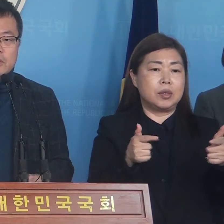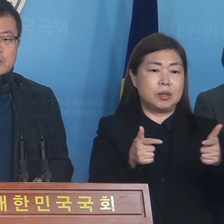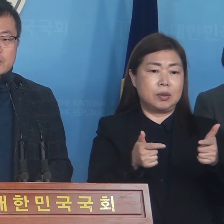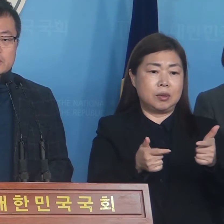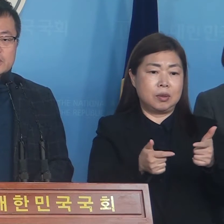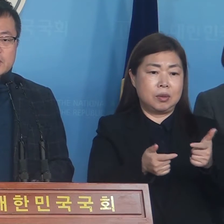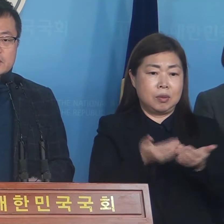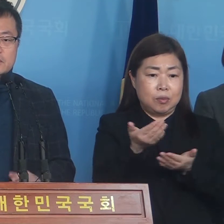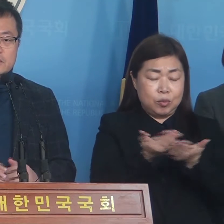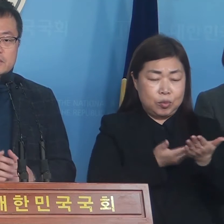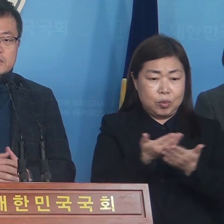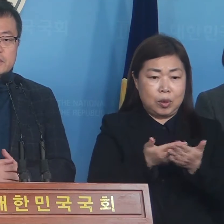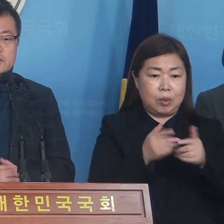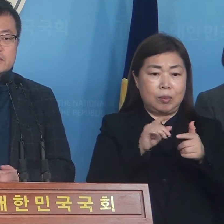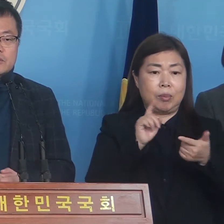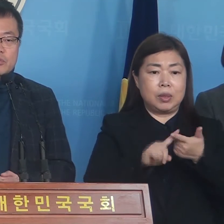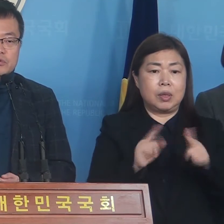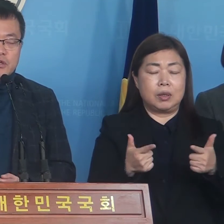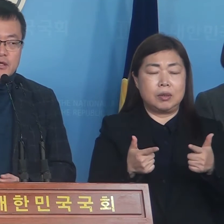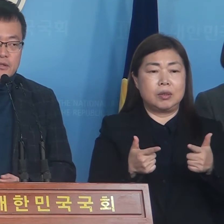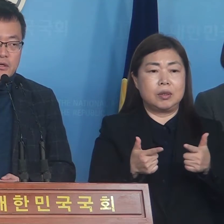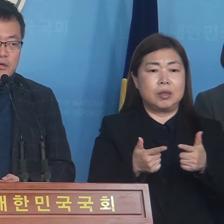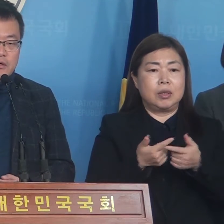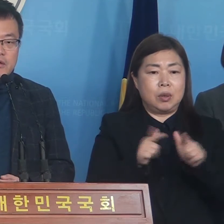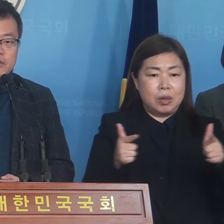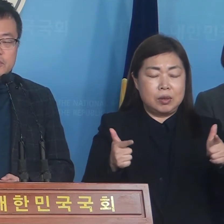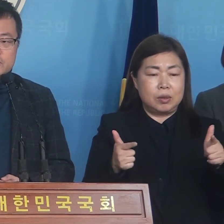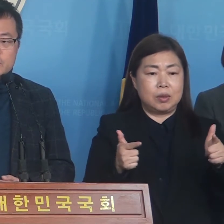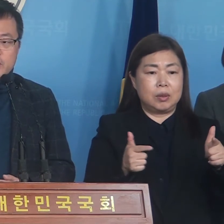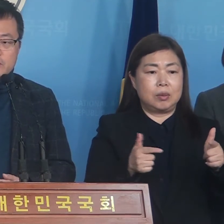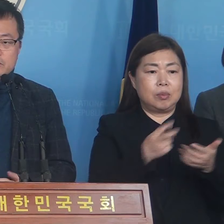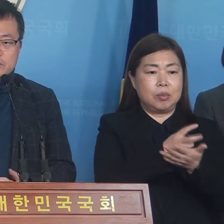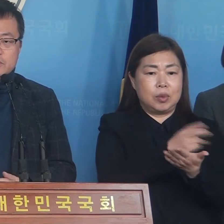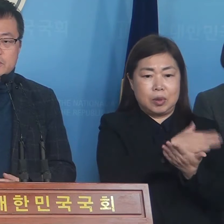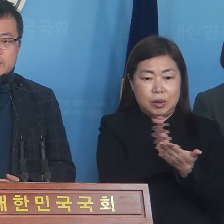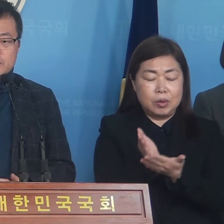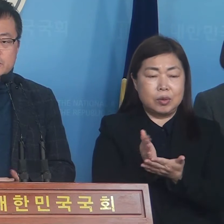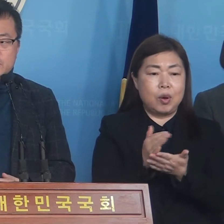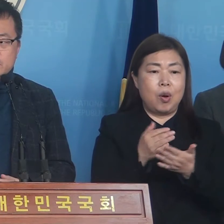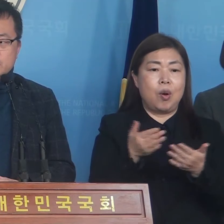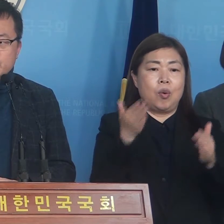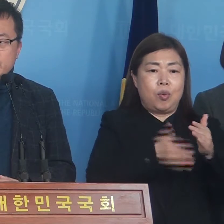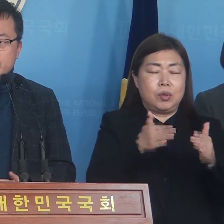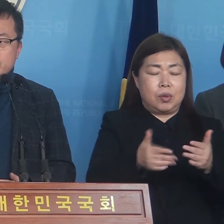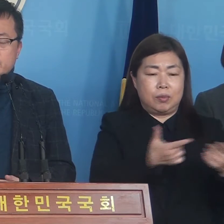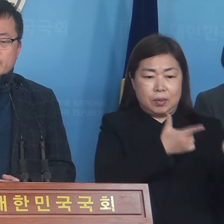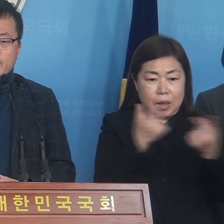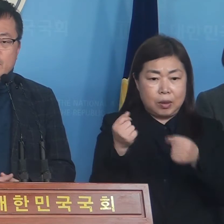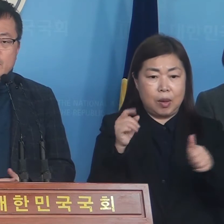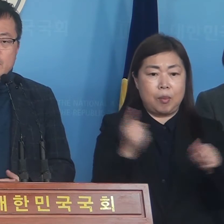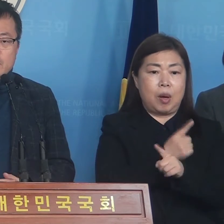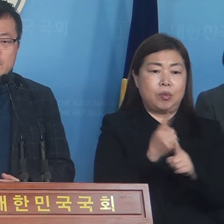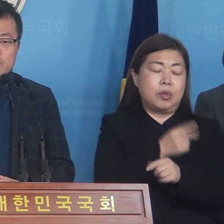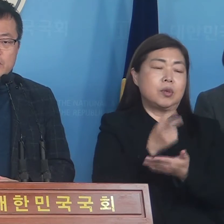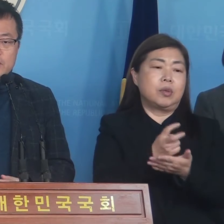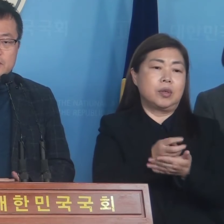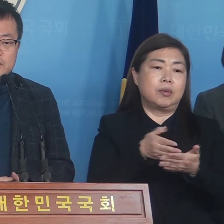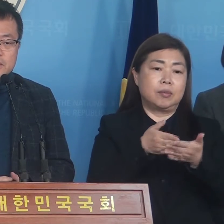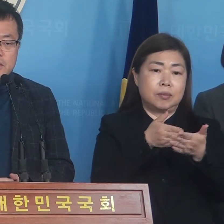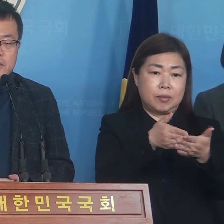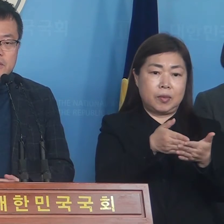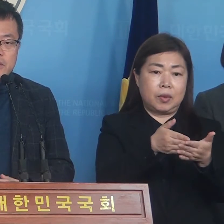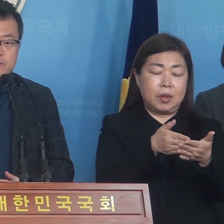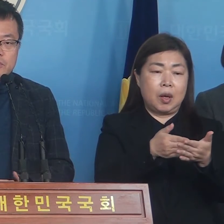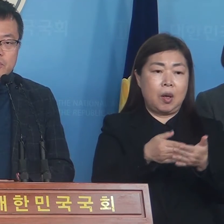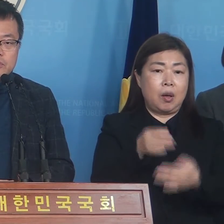불공정 시장 경쟁을 공정한 경쟁으로 바꾸는 이런 정책들을 펴왔는데요. 또